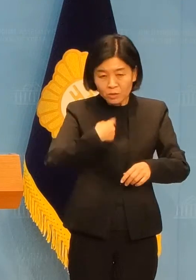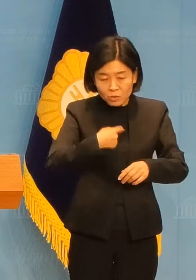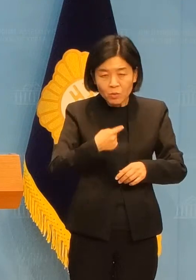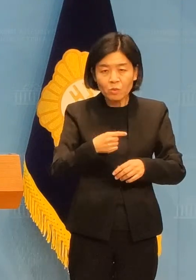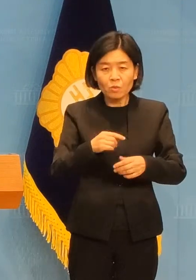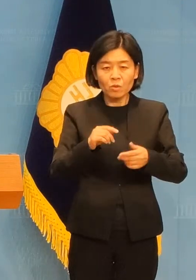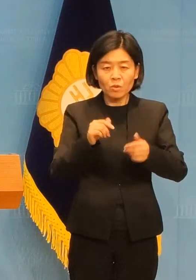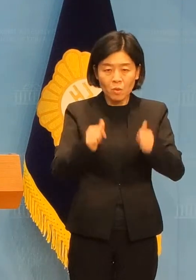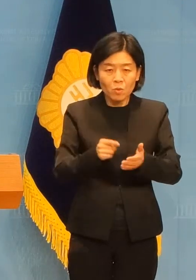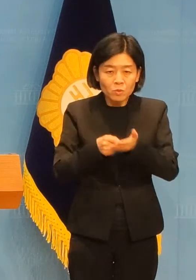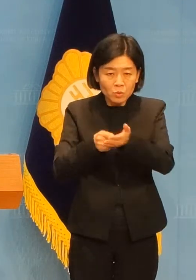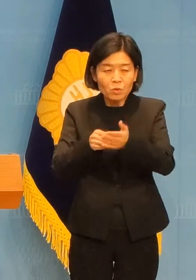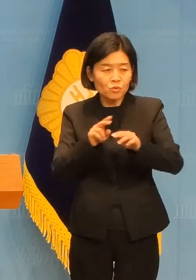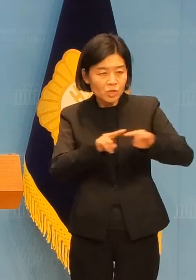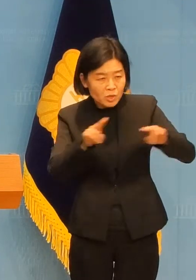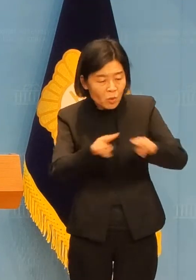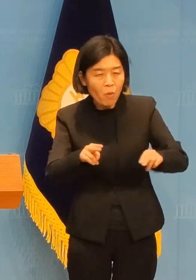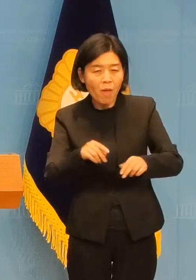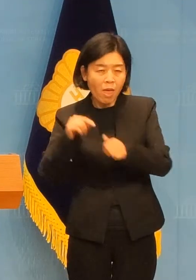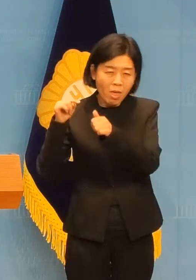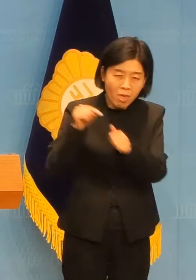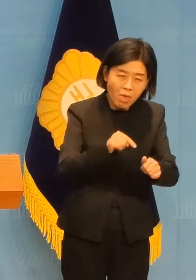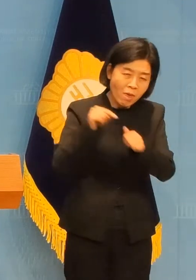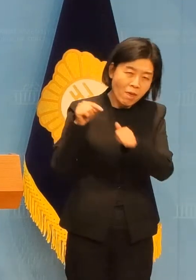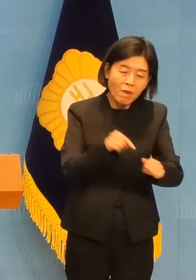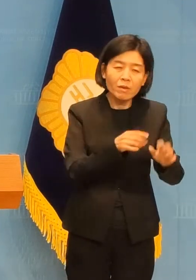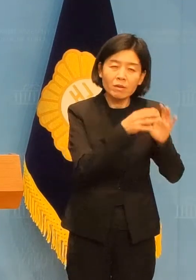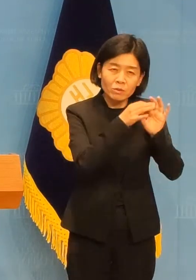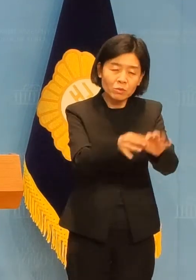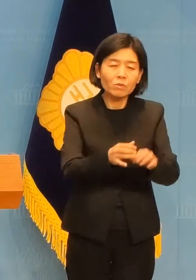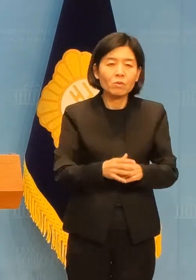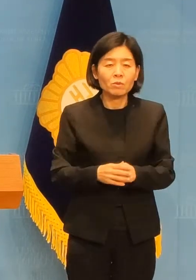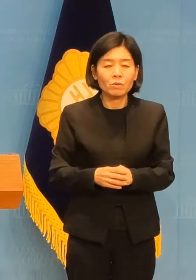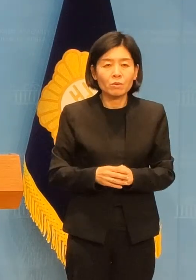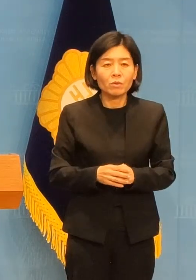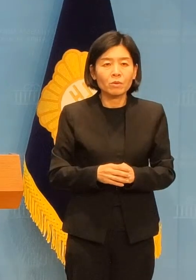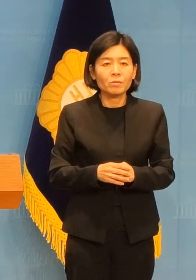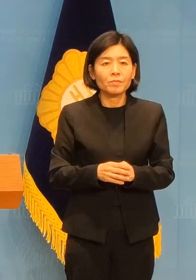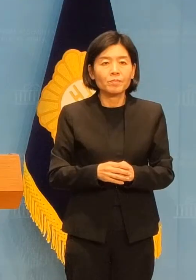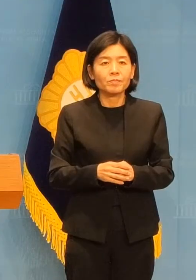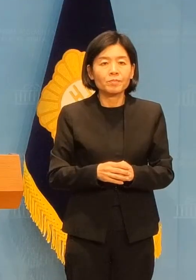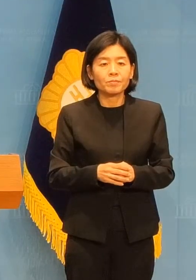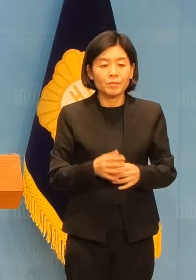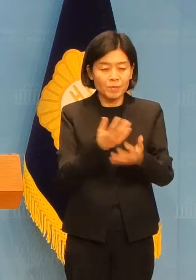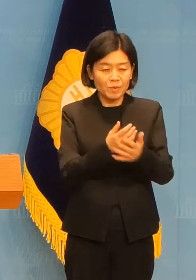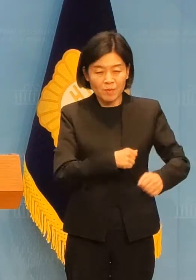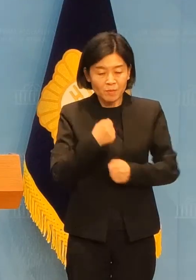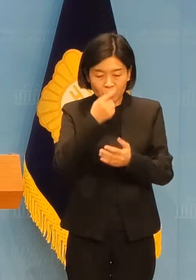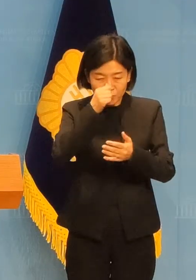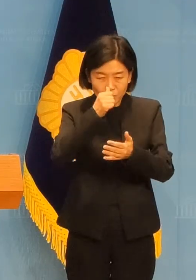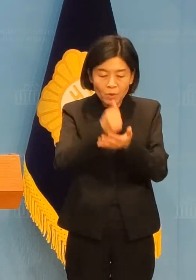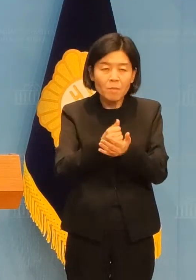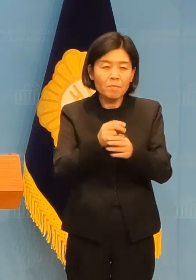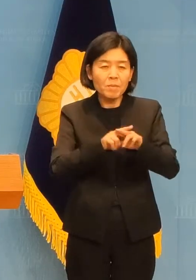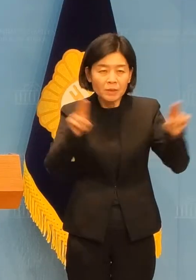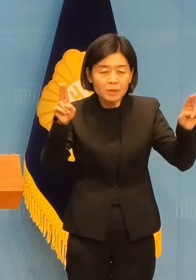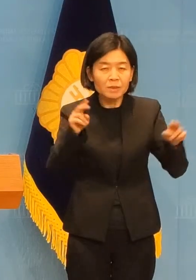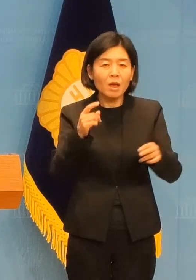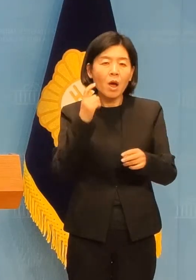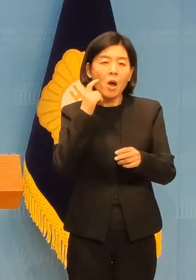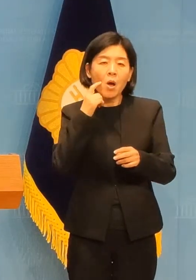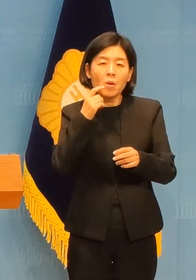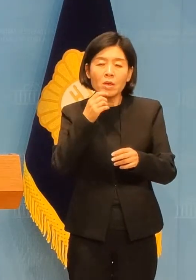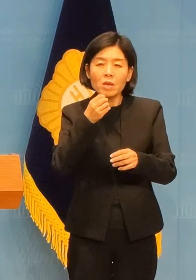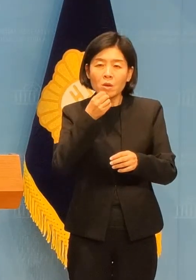공소를 취소하라는 압박으로 이어지고 있습니다. 배임죄 폐지, 허위사실 공표죄